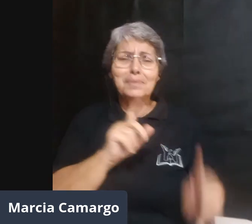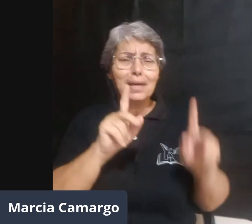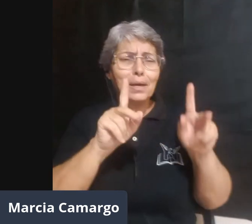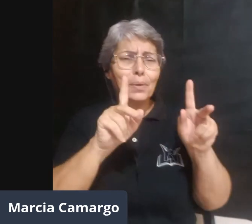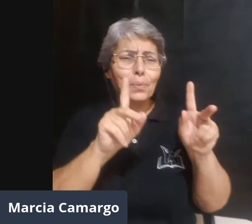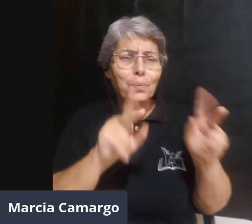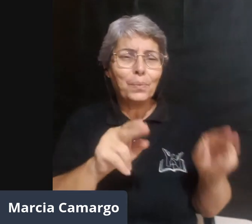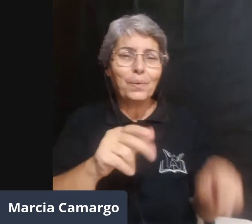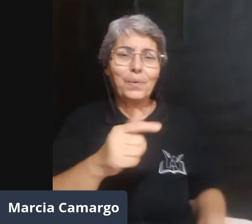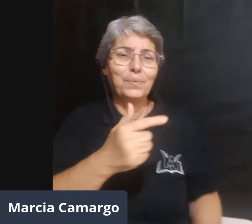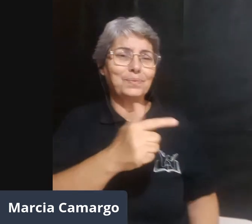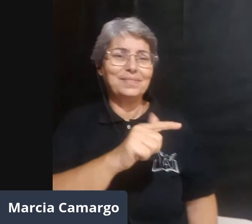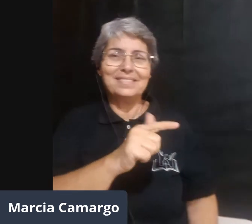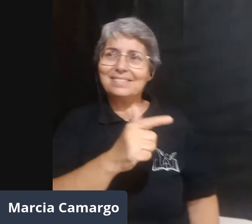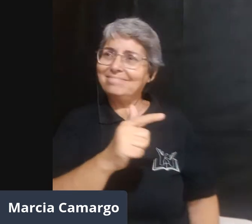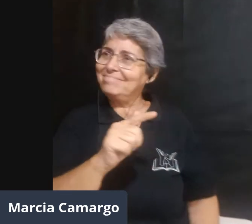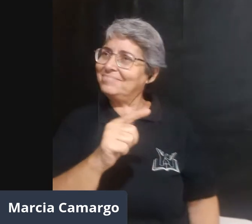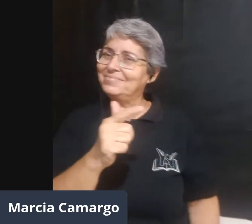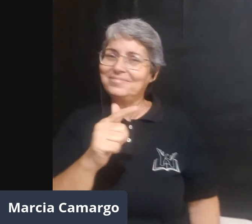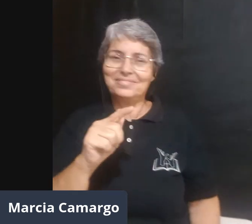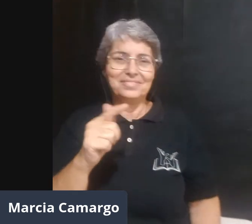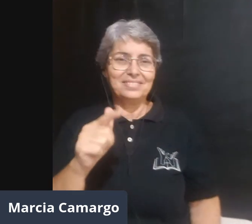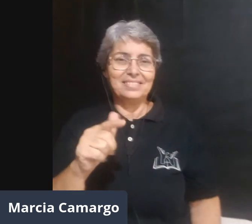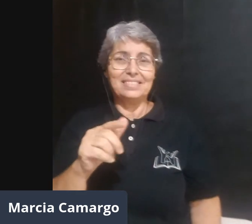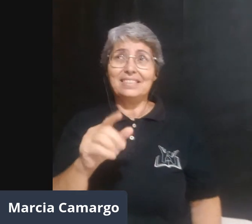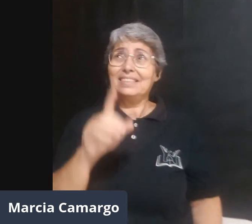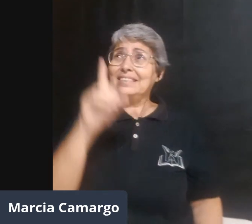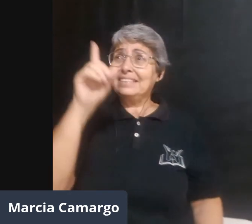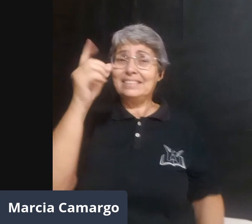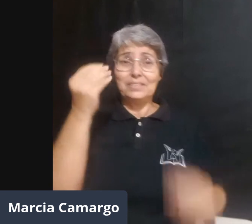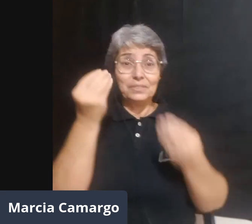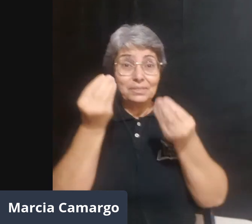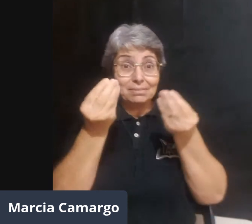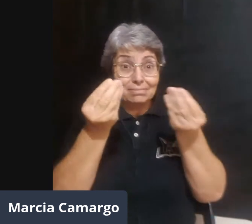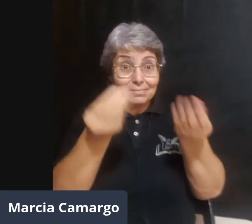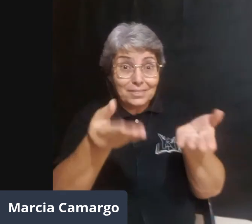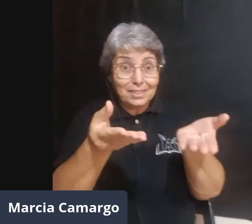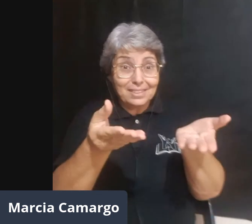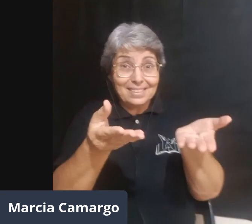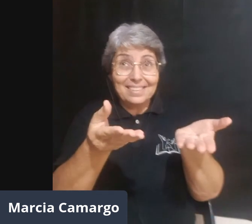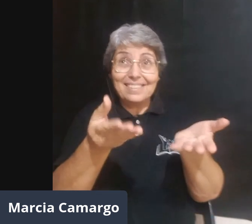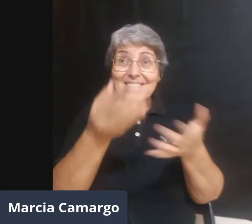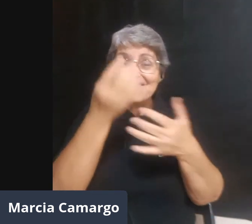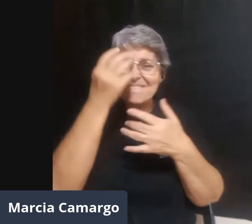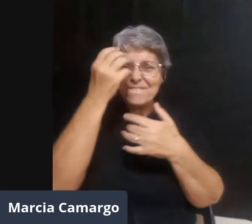igual, concede a fé para